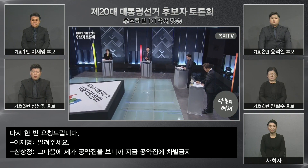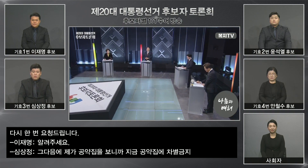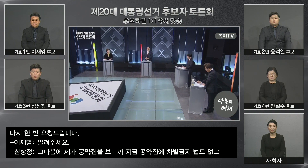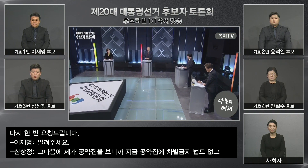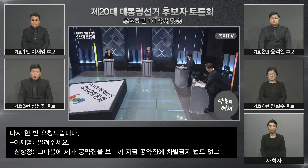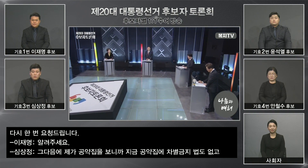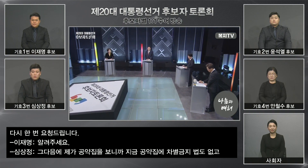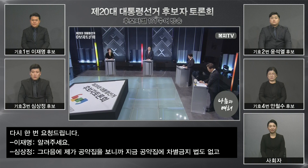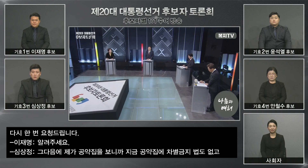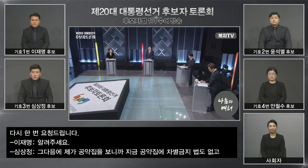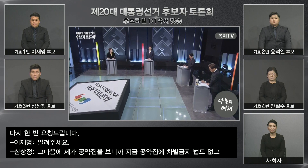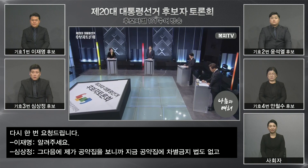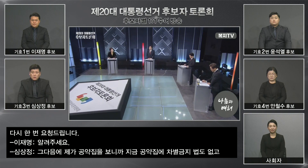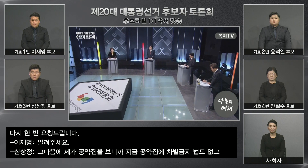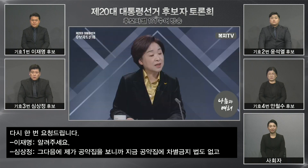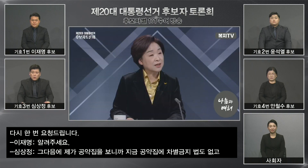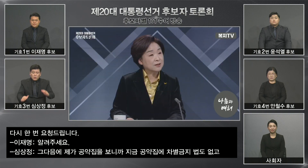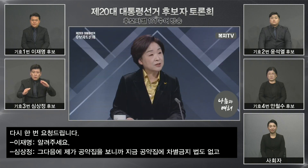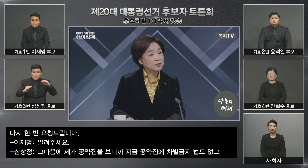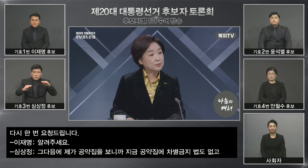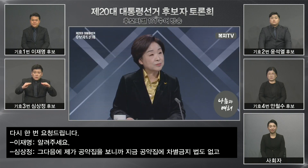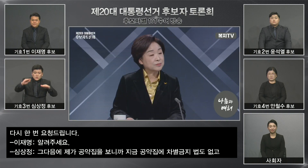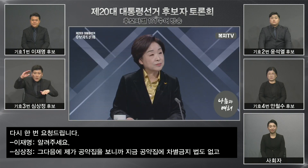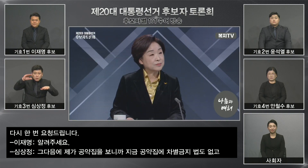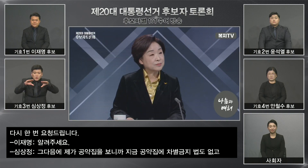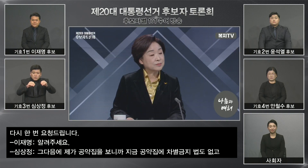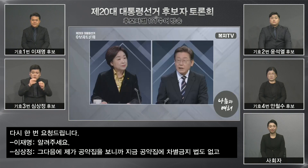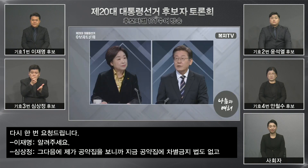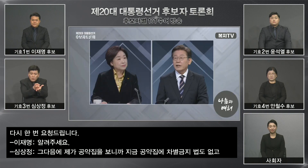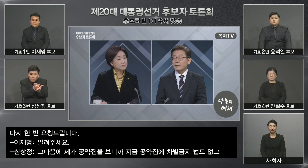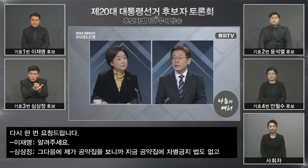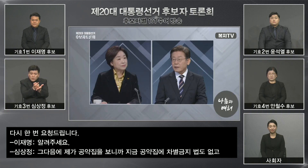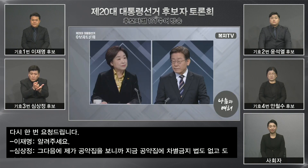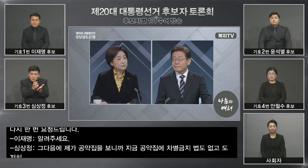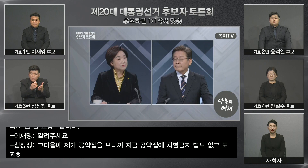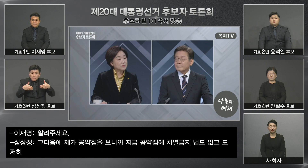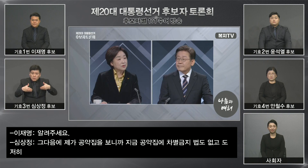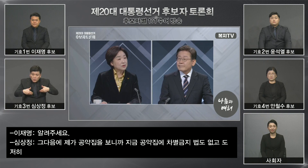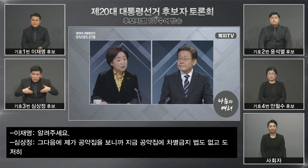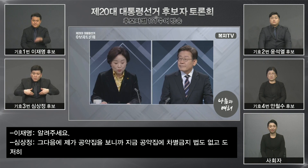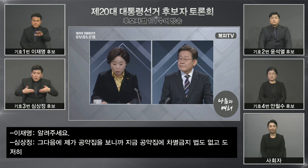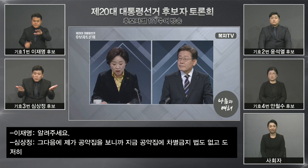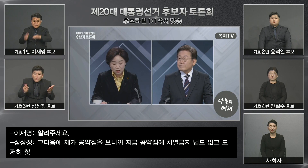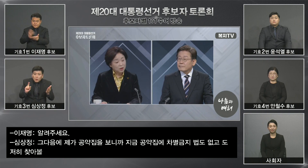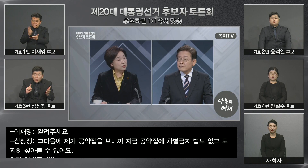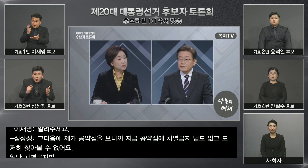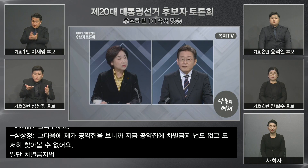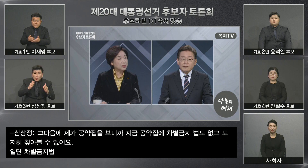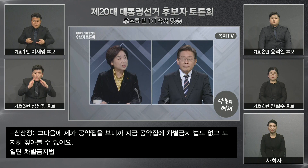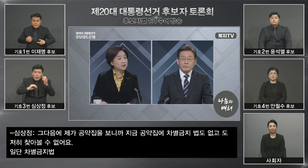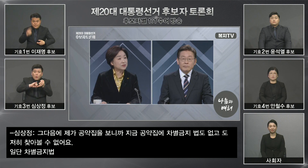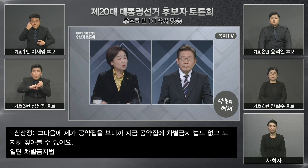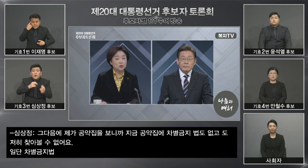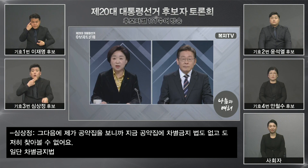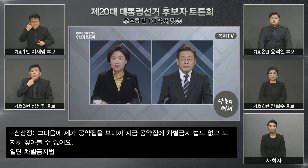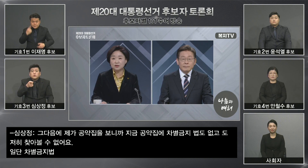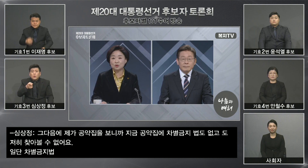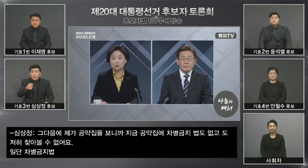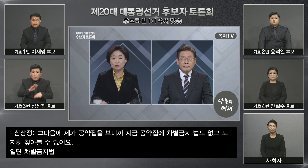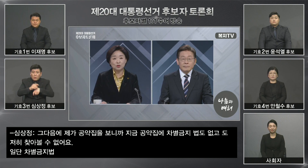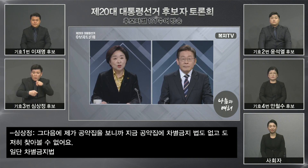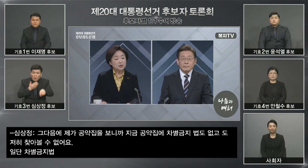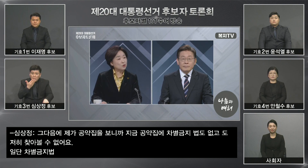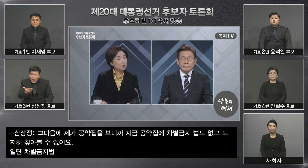일단 차별금지법 공약입니까 아닙니까? 저는 해야 된다고 생각합니다. 근데 뭐 공약에도 안 넣으셨는데 하시겠어요? 공약에